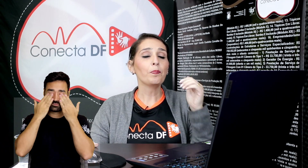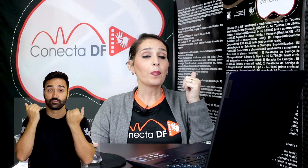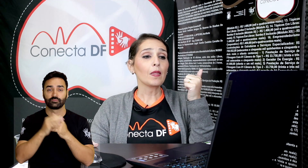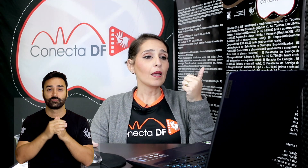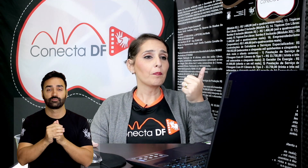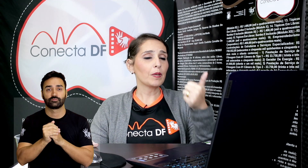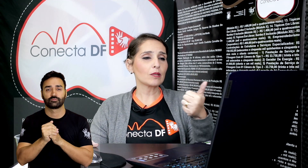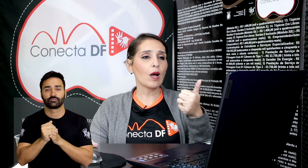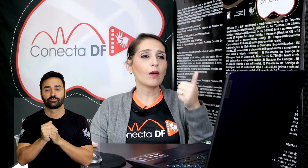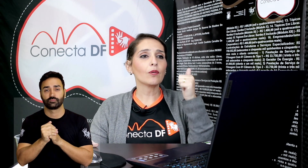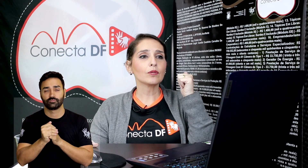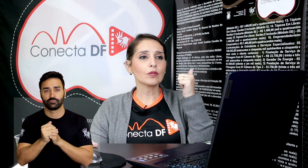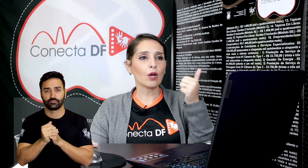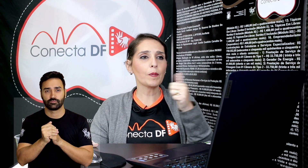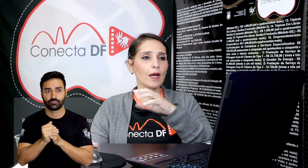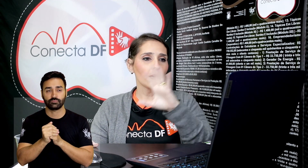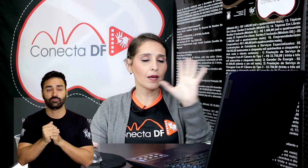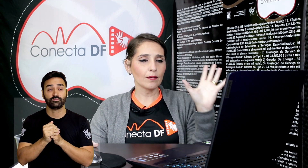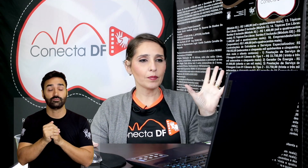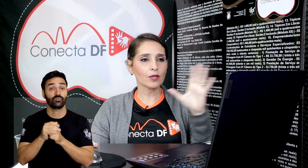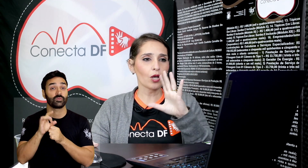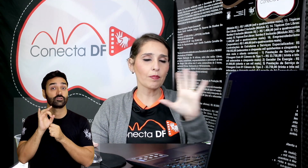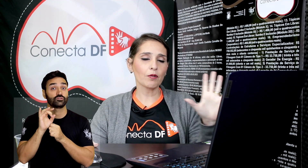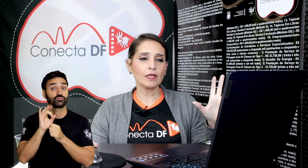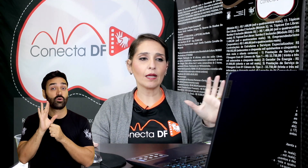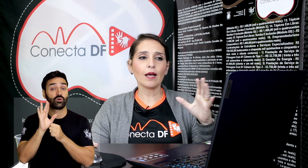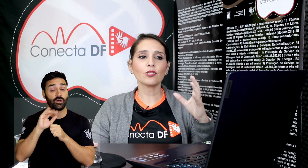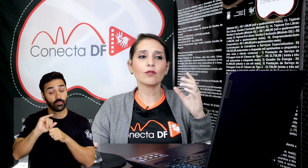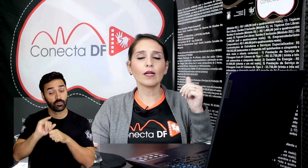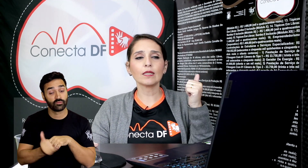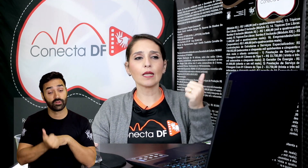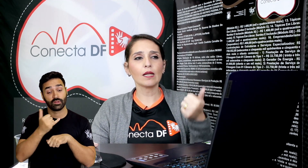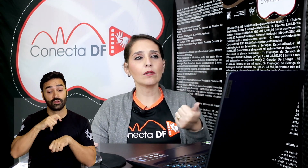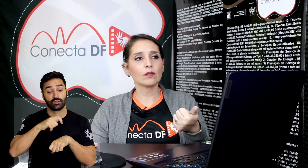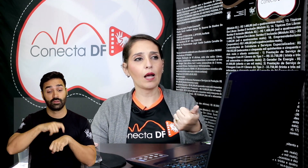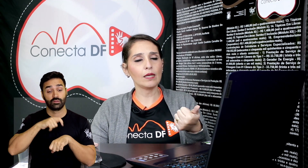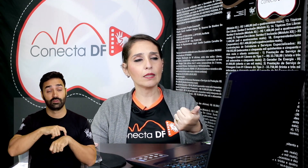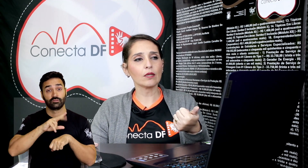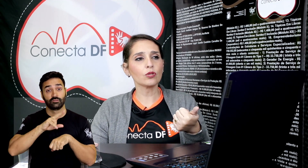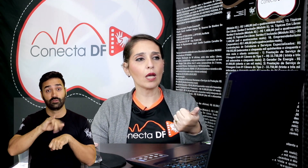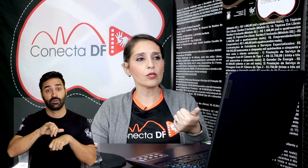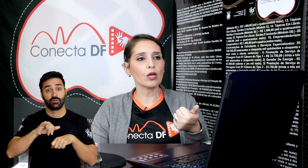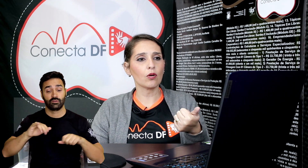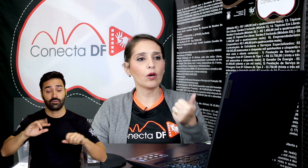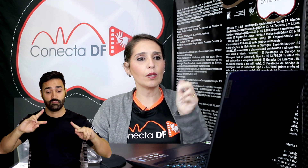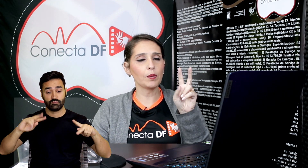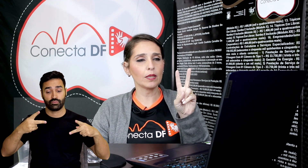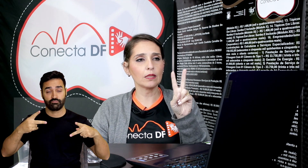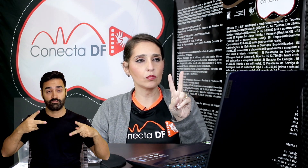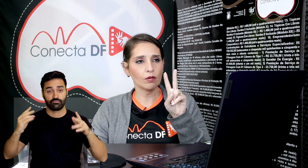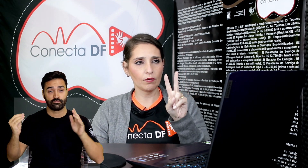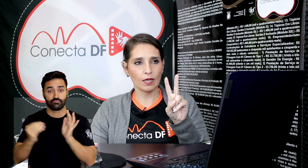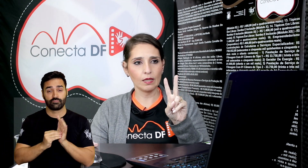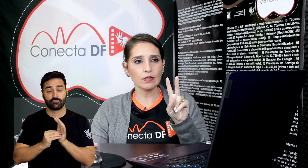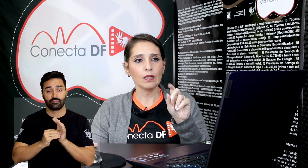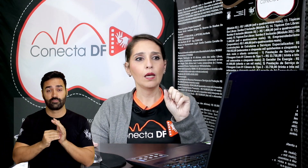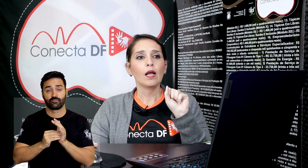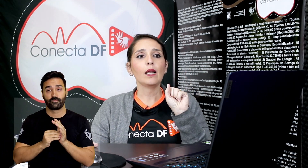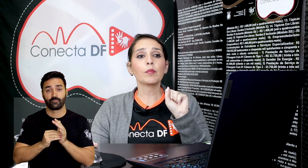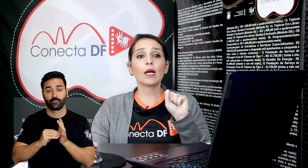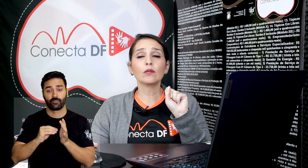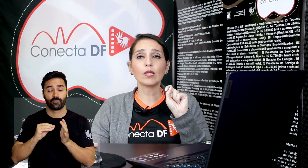mão. Pessoal, só para já aproveitar, a gente vai lançar a lista no chat agora, pela segunda